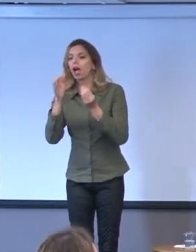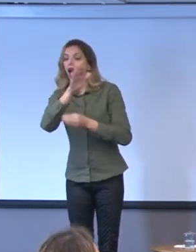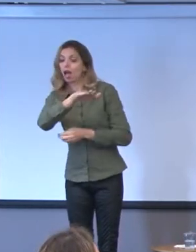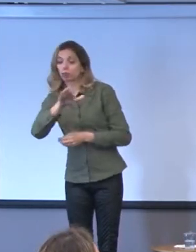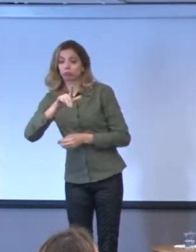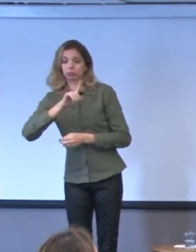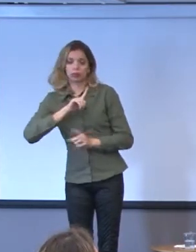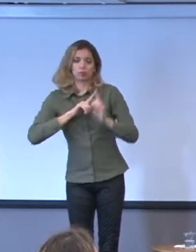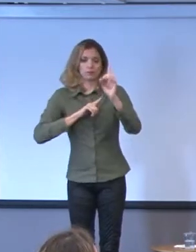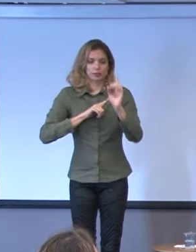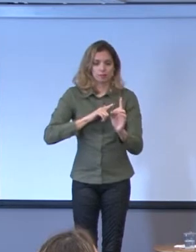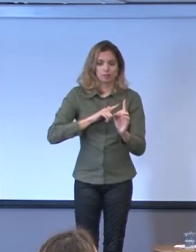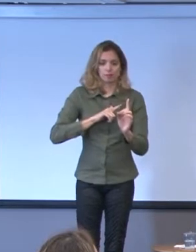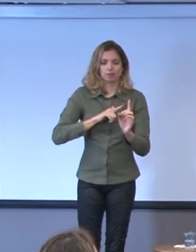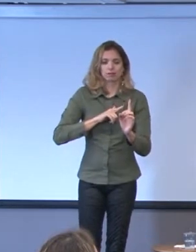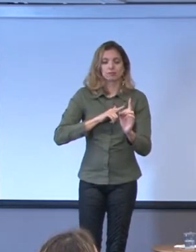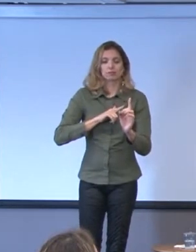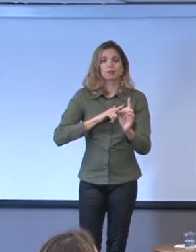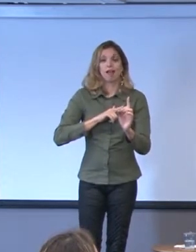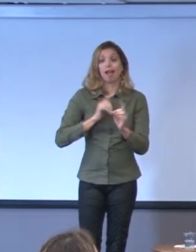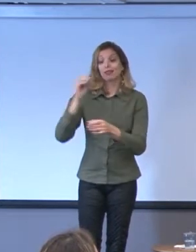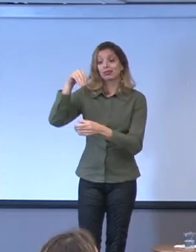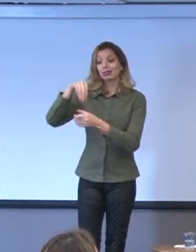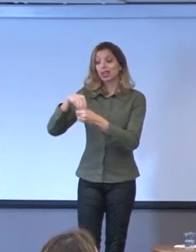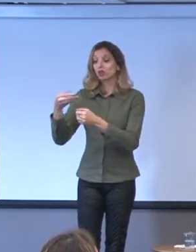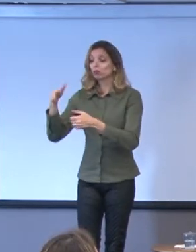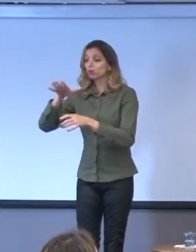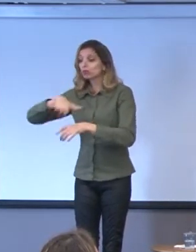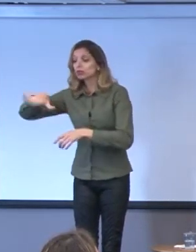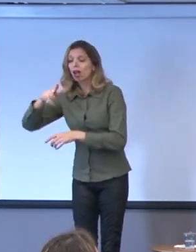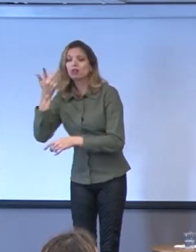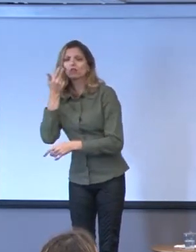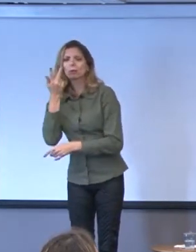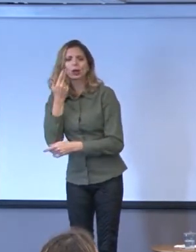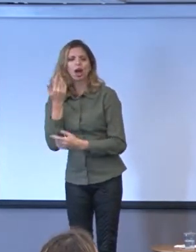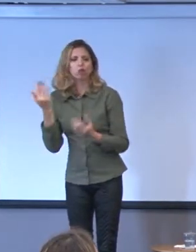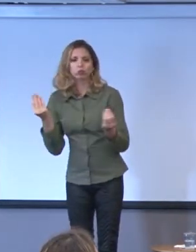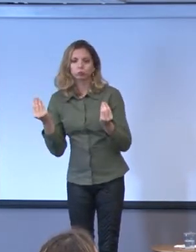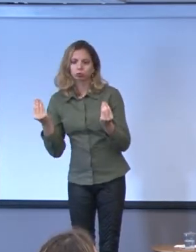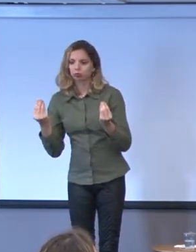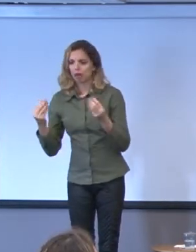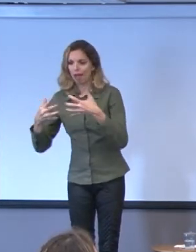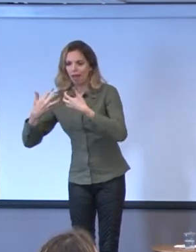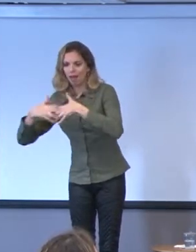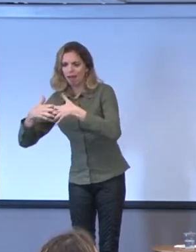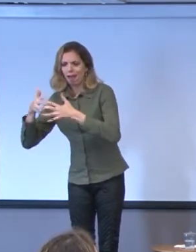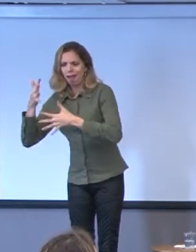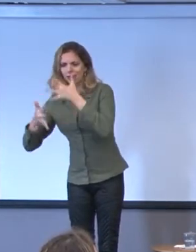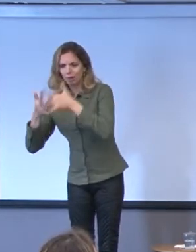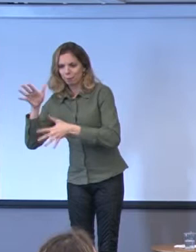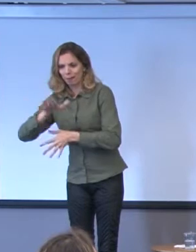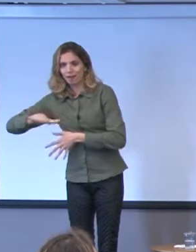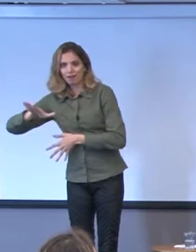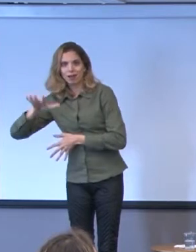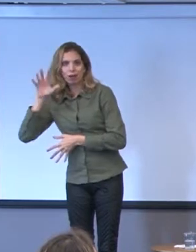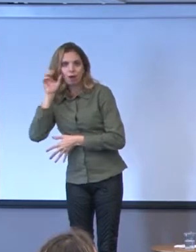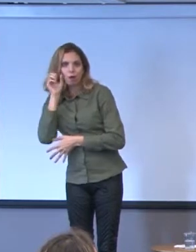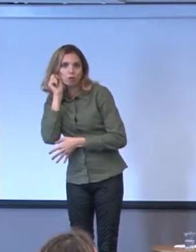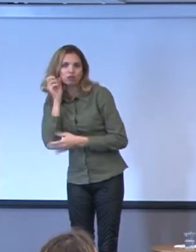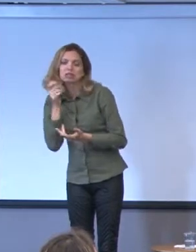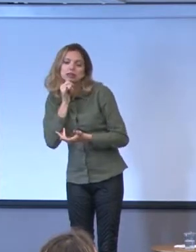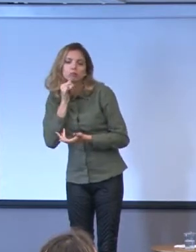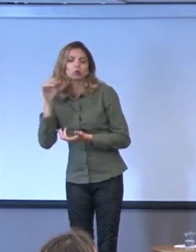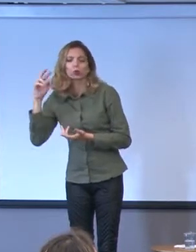com deficiência em salas regulares, o impacto disso nos alunos em geral, né?